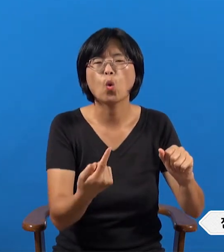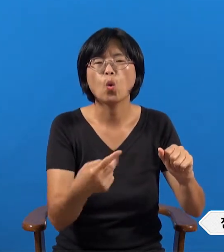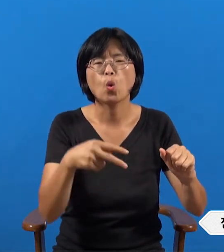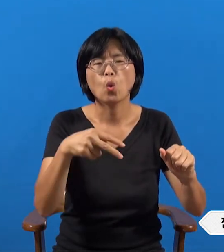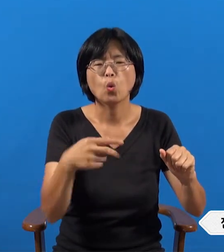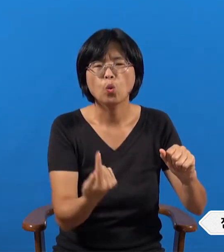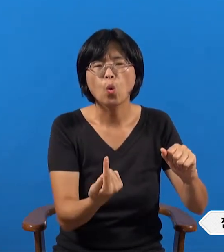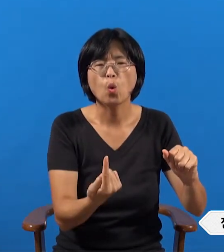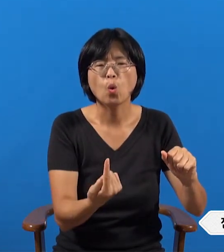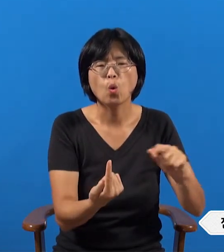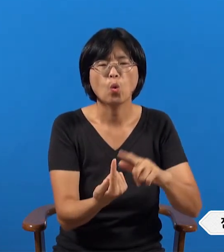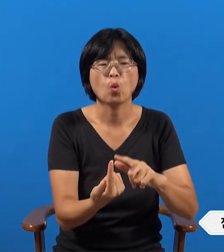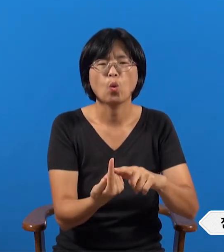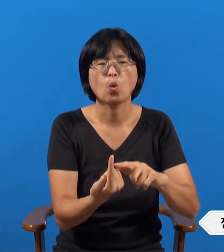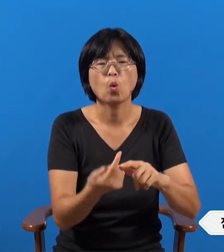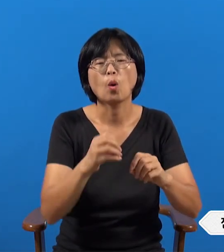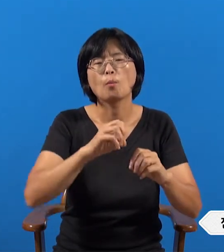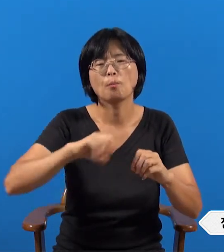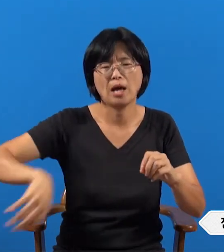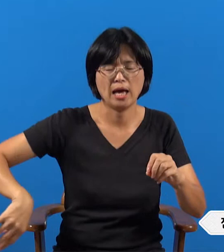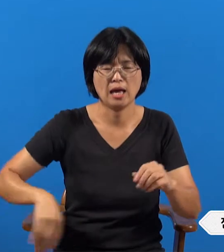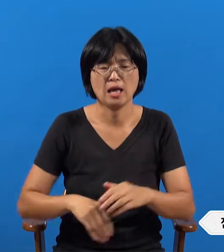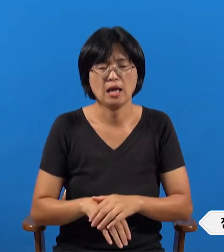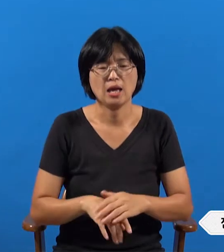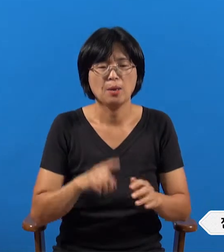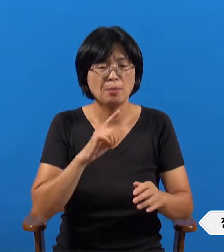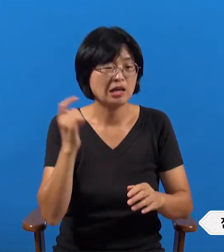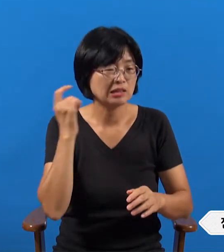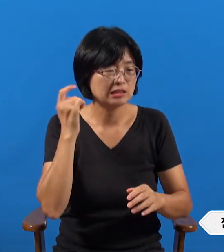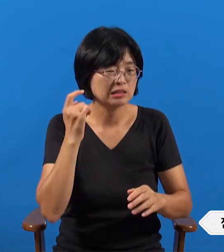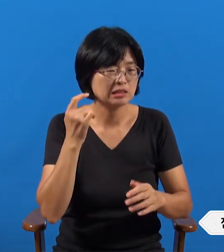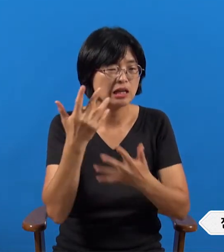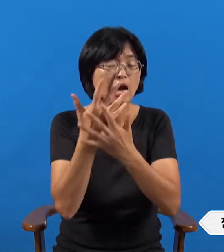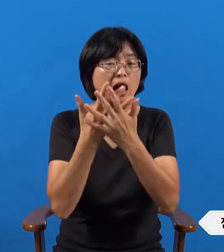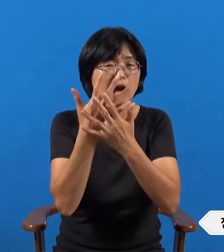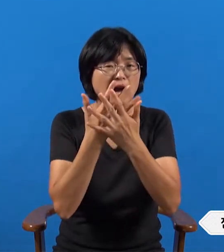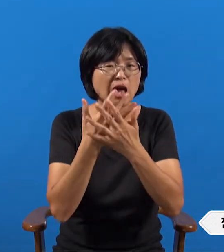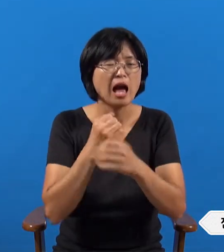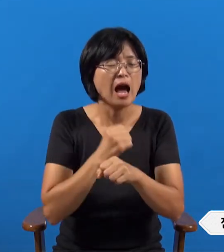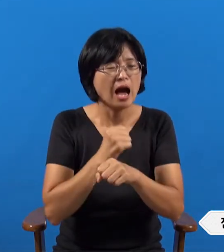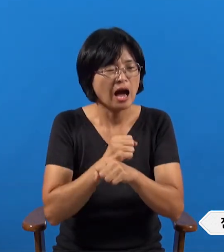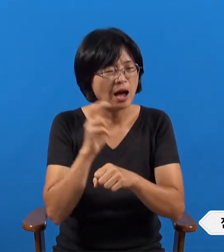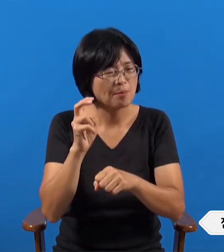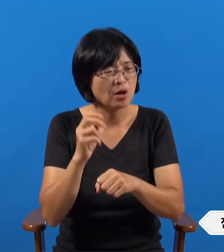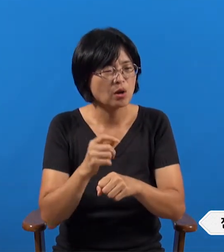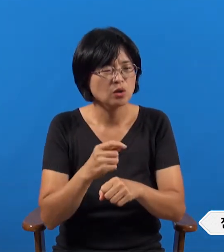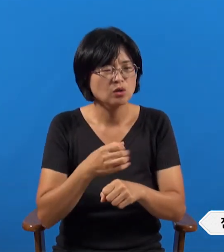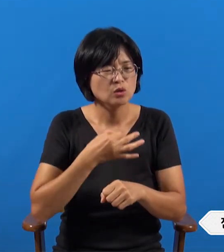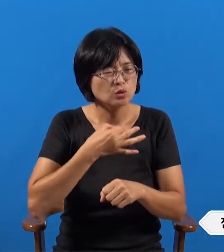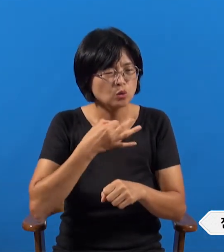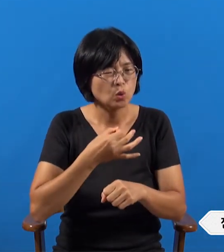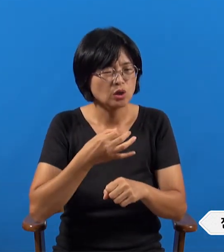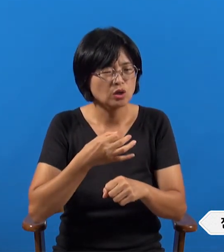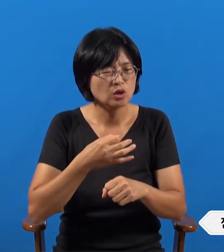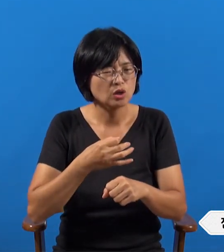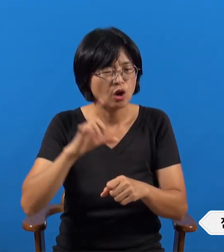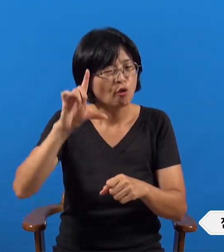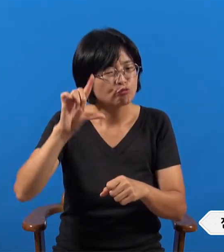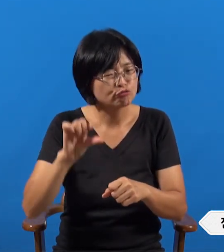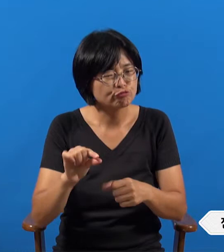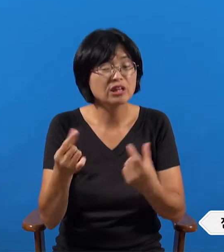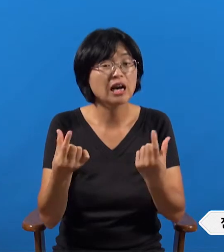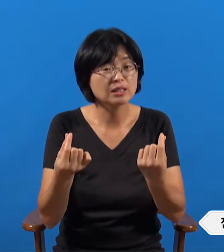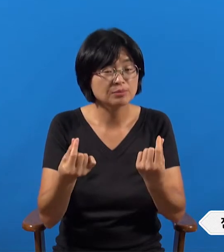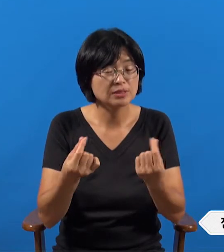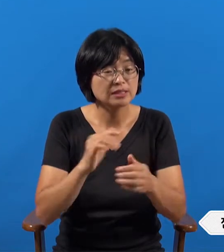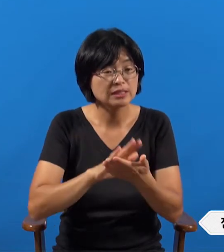이루어지 말은 하는데 이게 잘 안 들리는 거죠. 그래서 제가 했는데 아마 이 소리가 안 나서